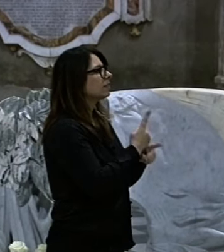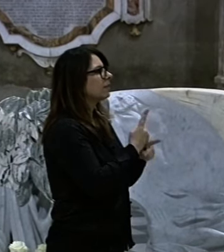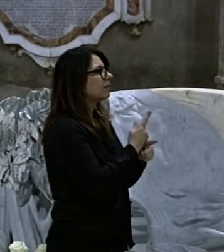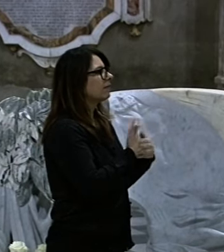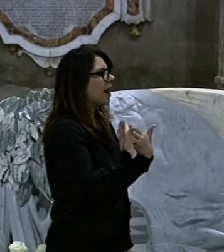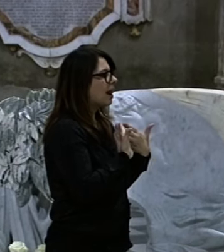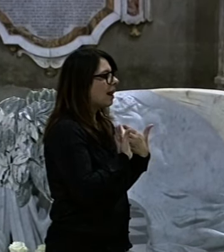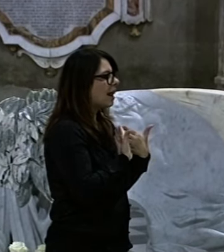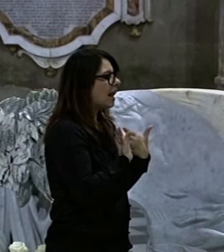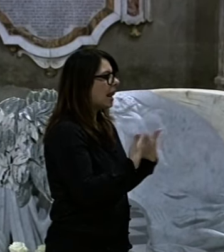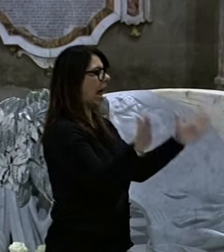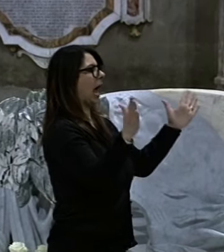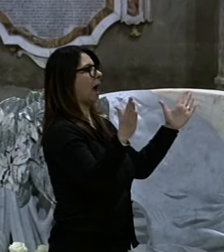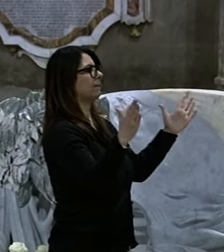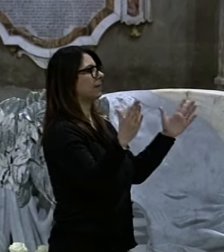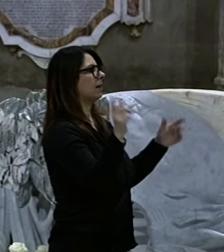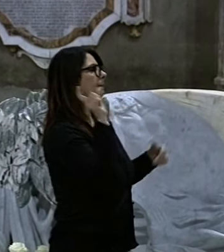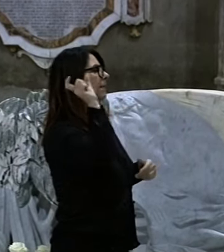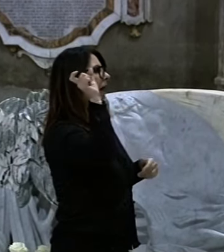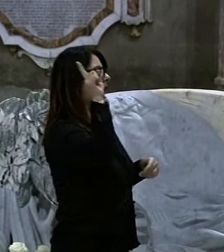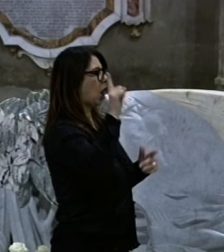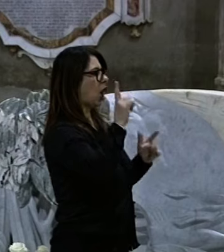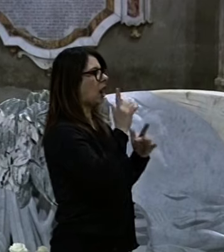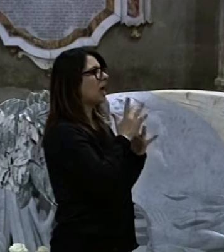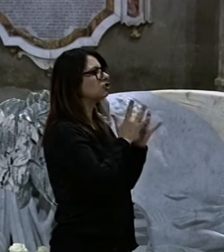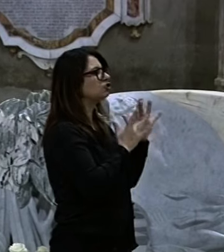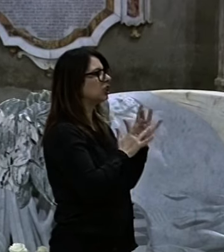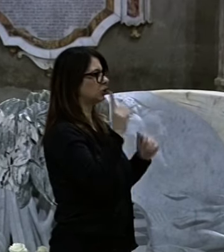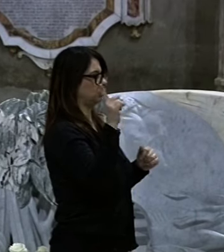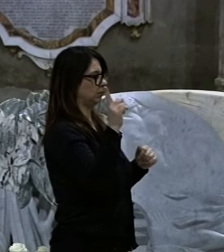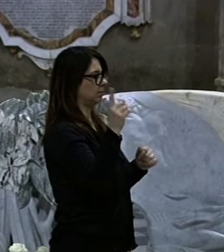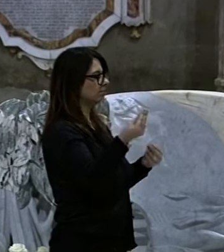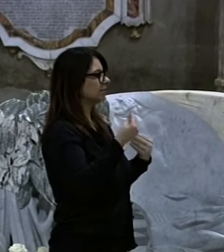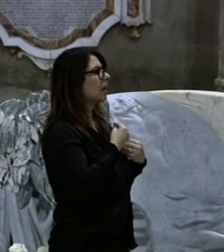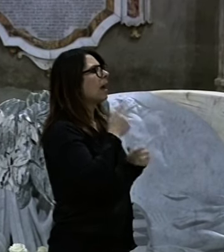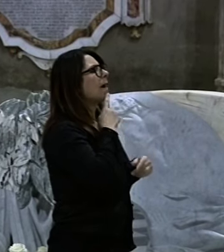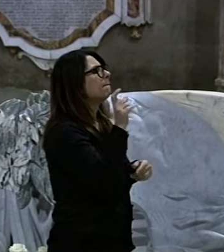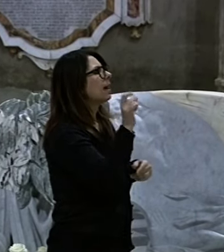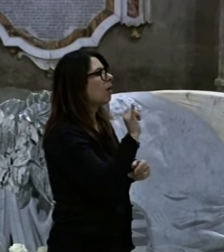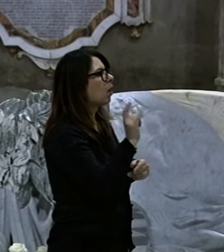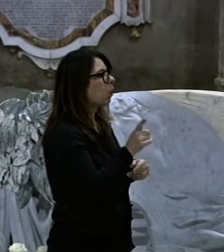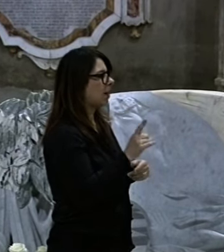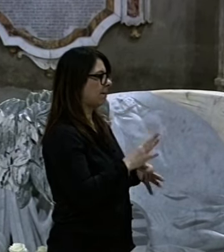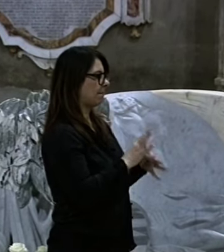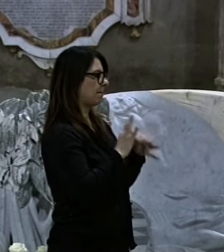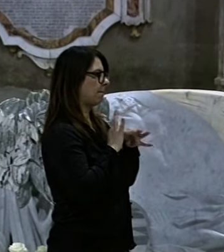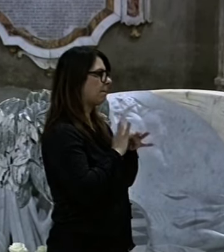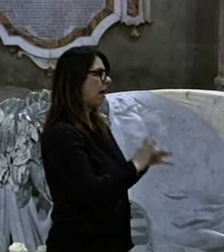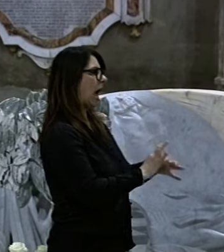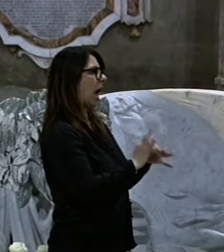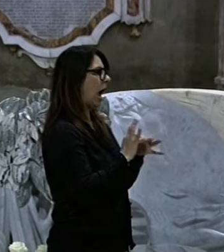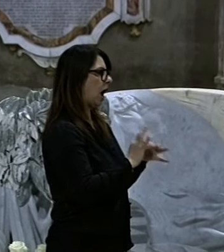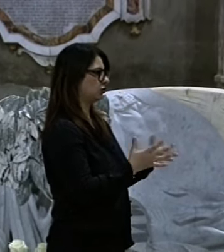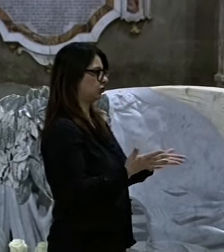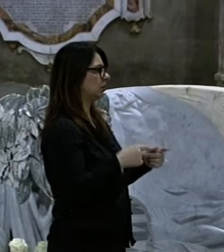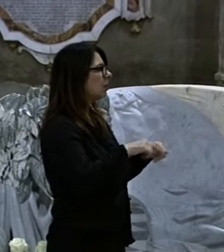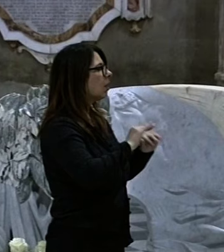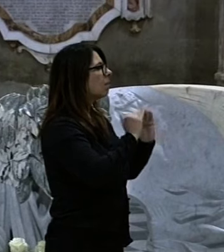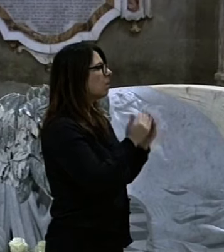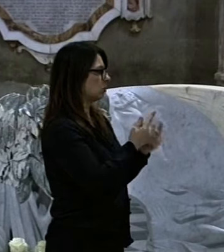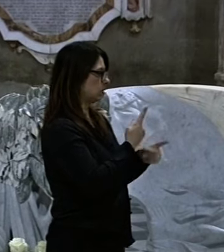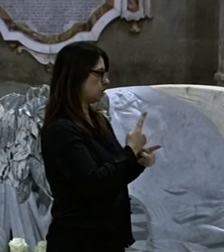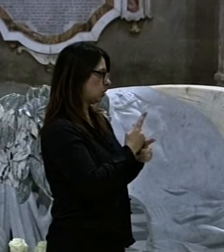lasciare entrare davvero e ascoltare davvero la parola di pace di Gesù. Ma quanto bisogno ha il nostro mondo della